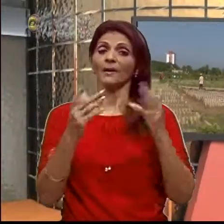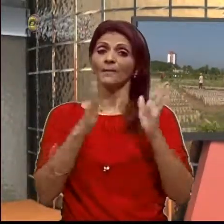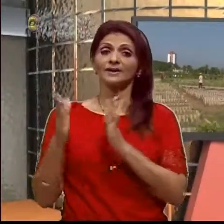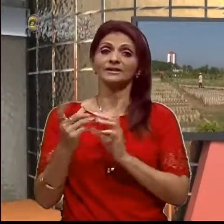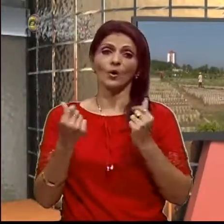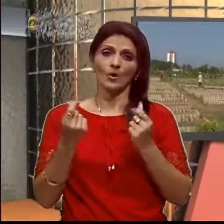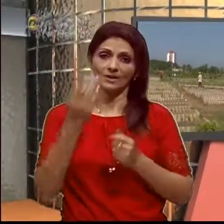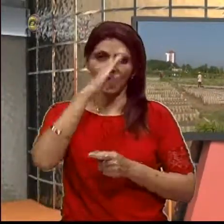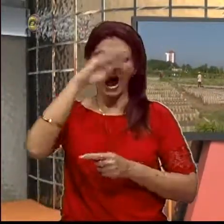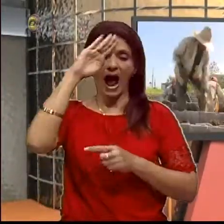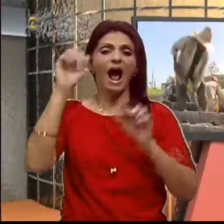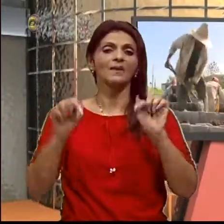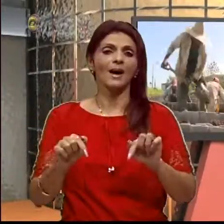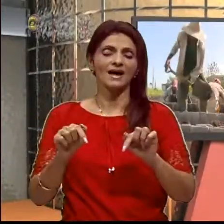país.